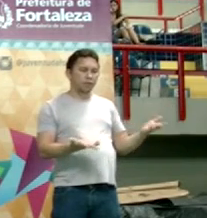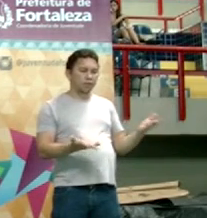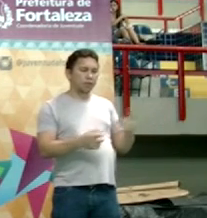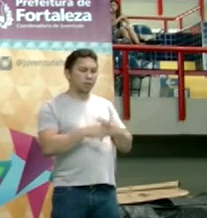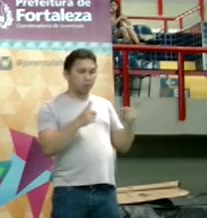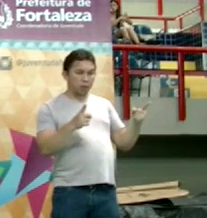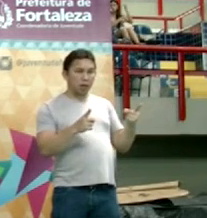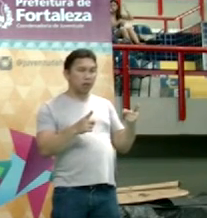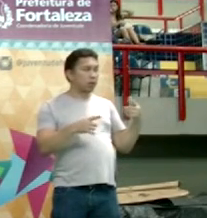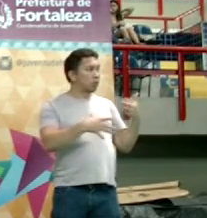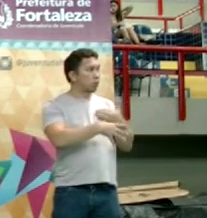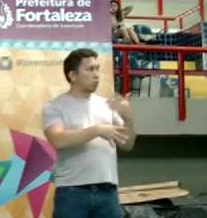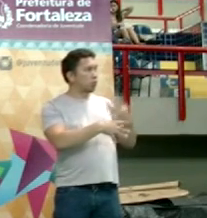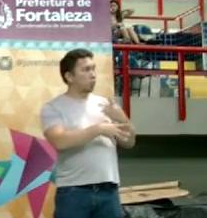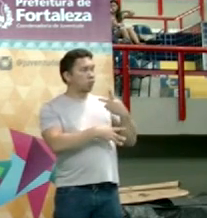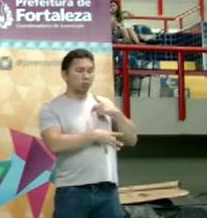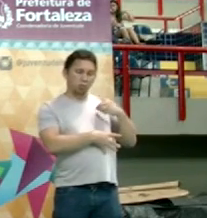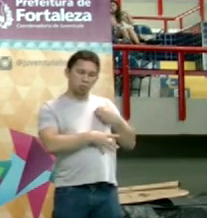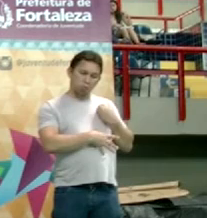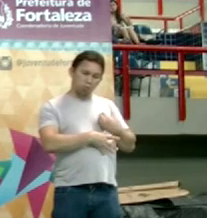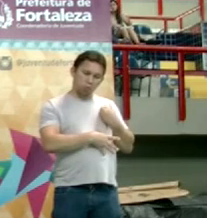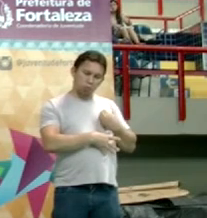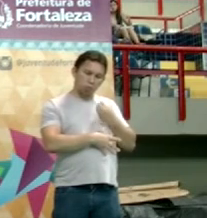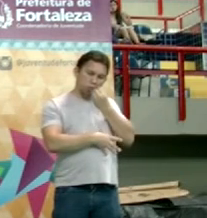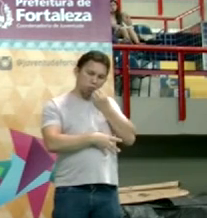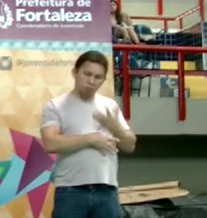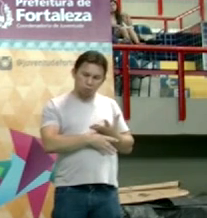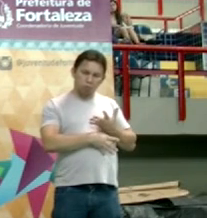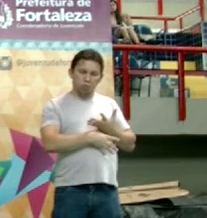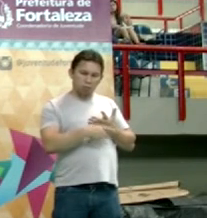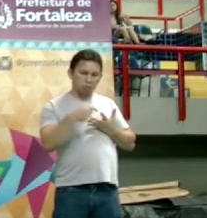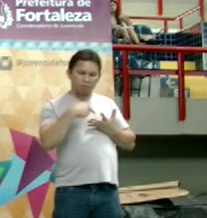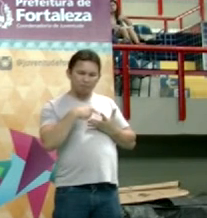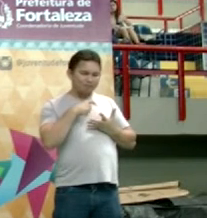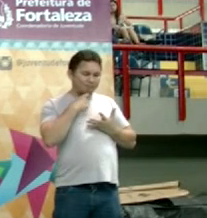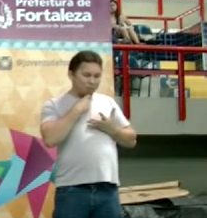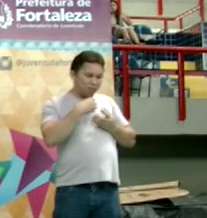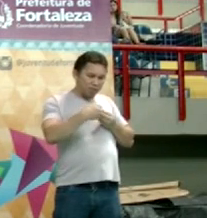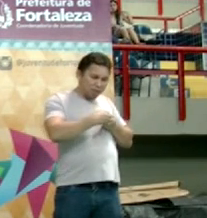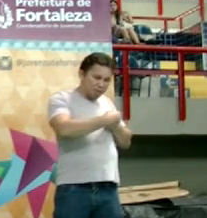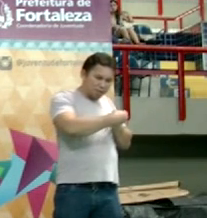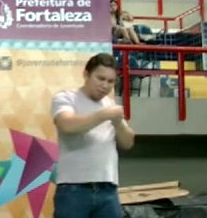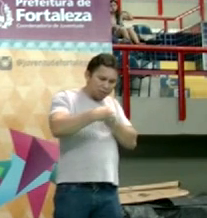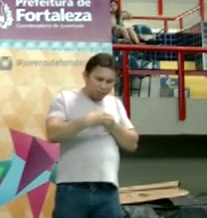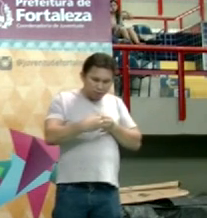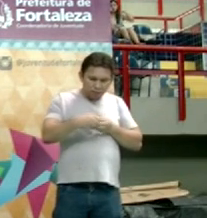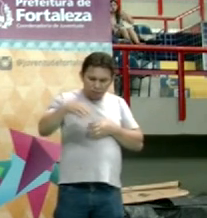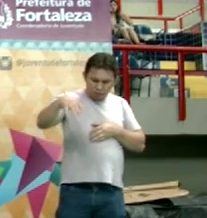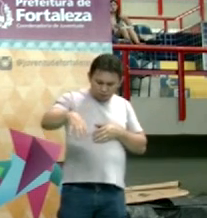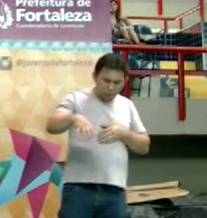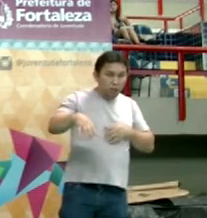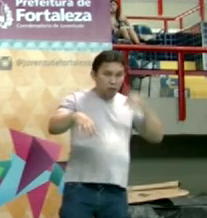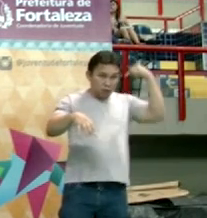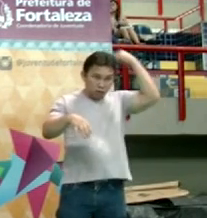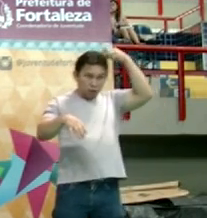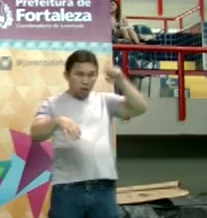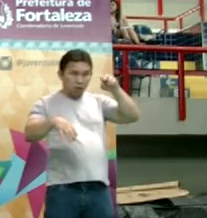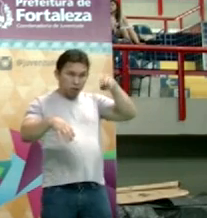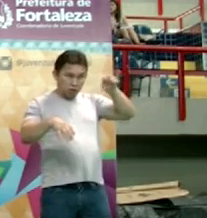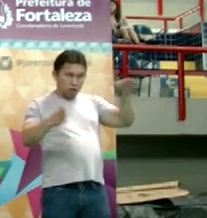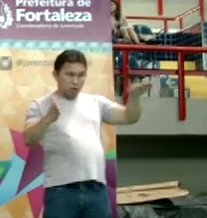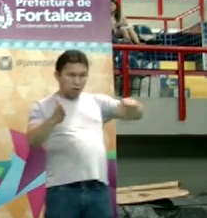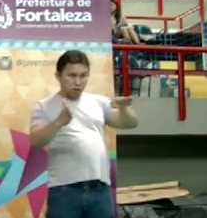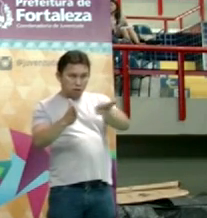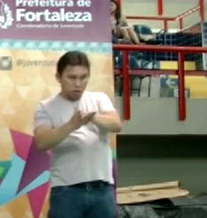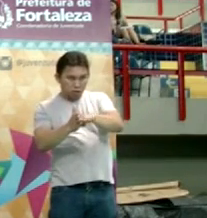Tais cidades são, porém, muito poucas na distância, que vai de Santos, que era o principal porto, né?